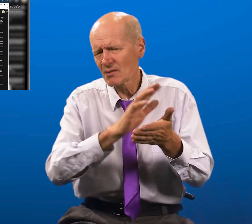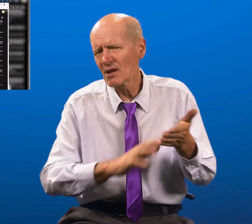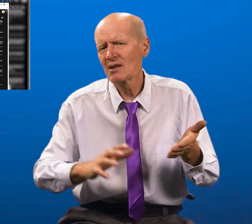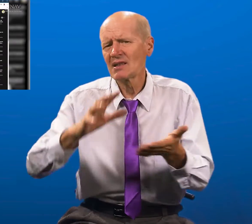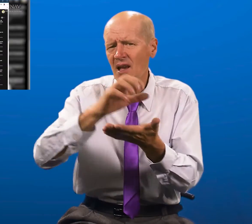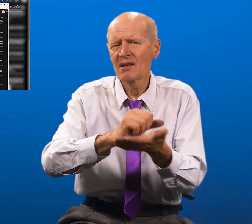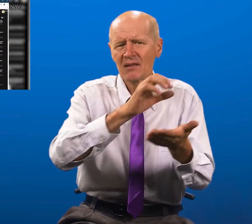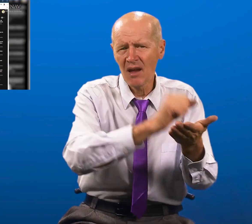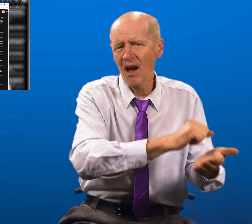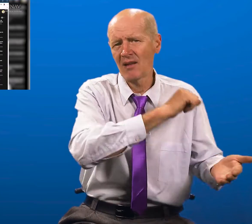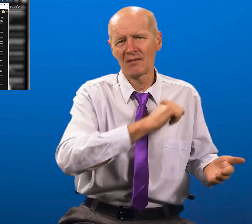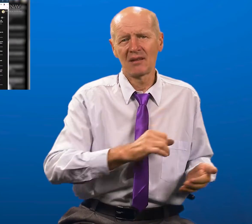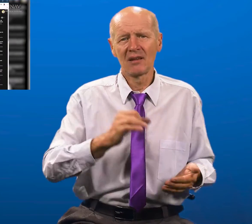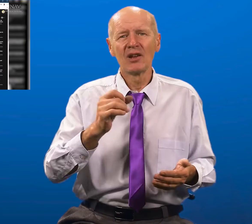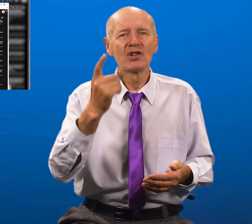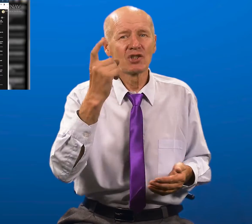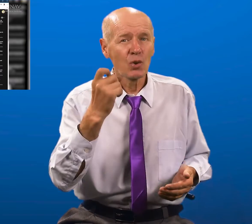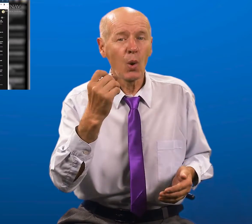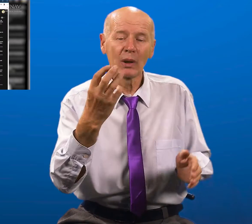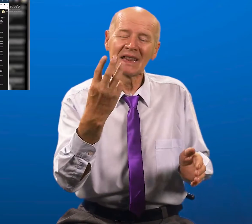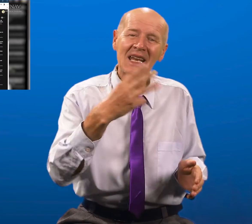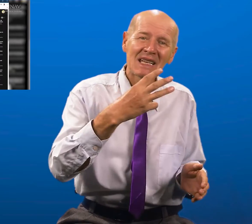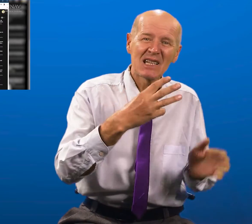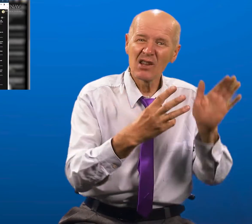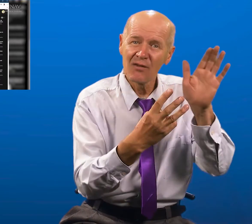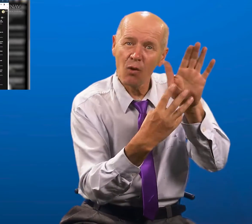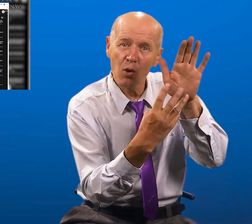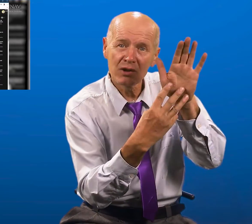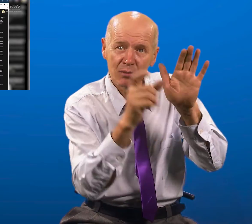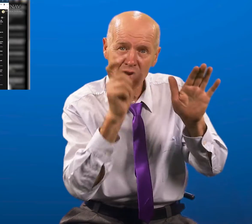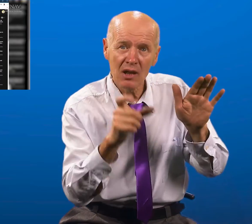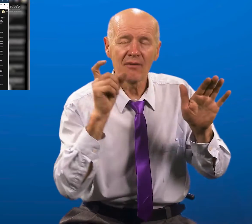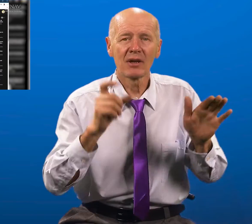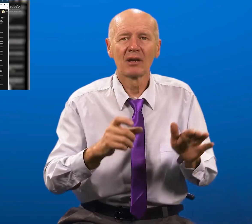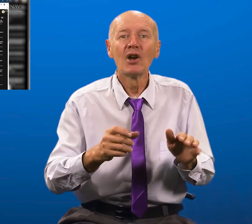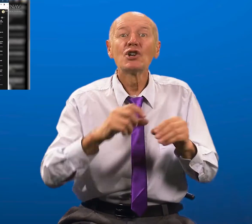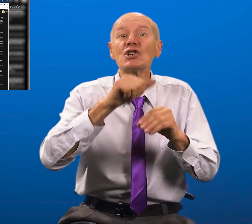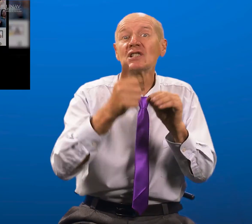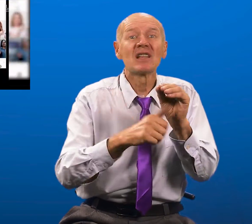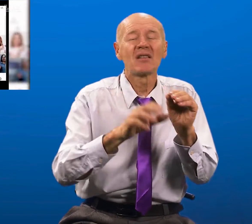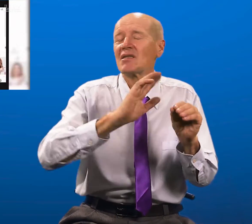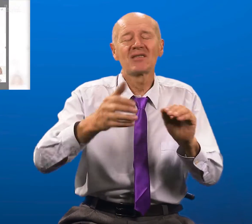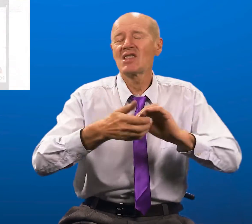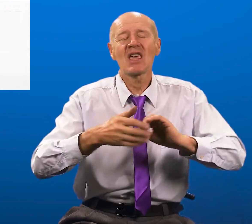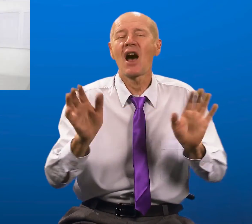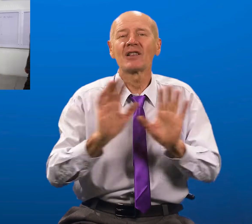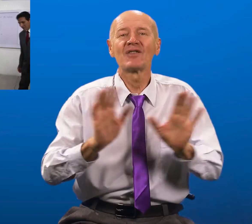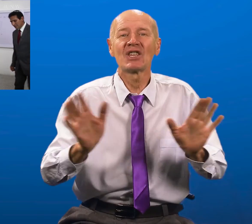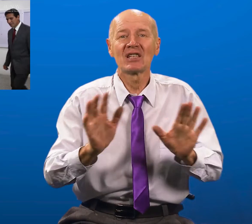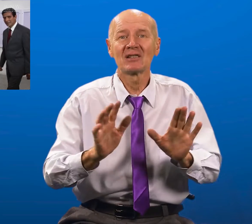проводить свои занятия онлайн. Их посещают 138 студентов, 16 из которых не адвентисты.